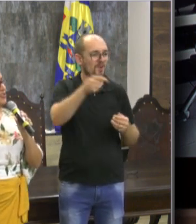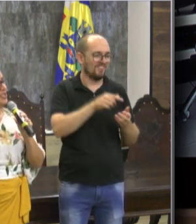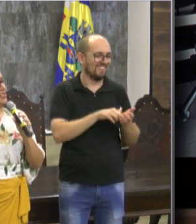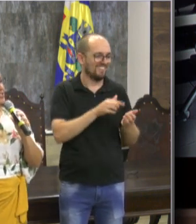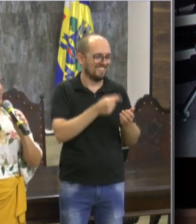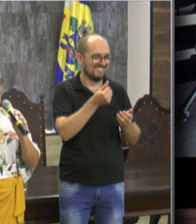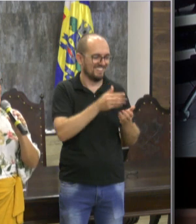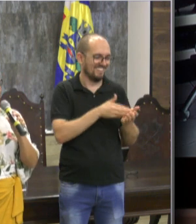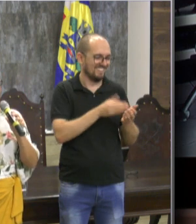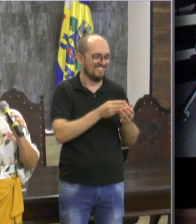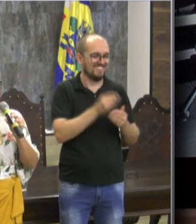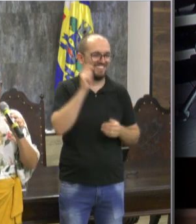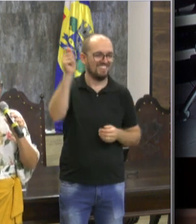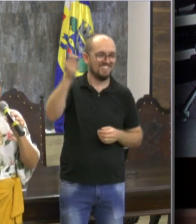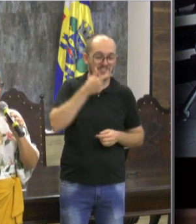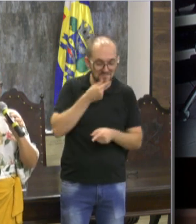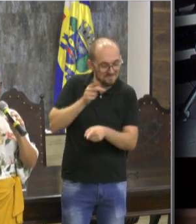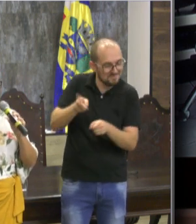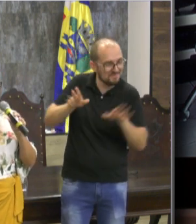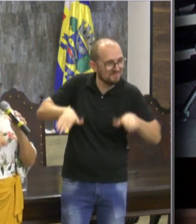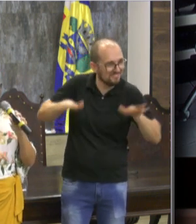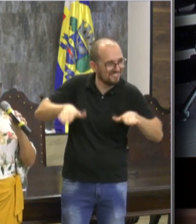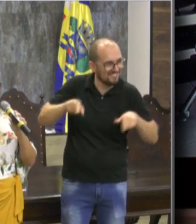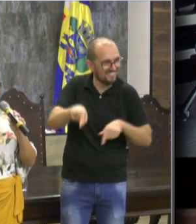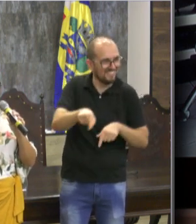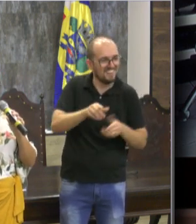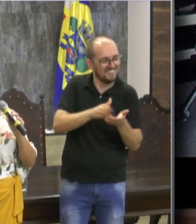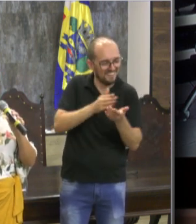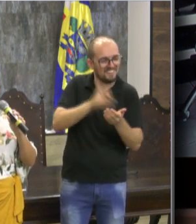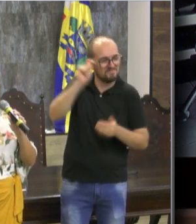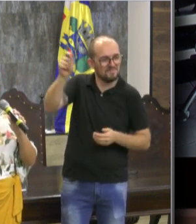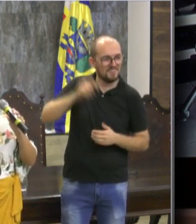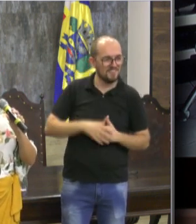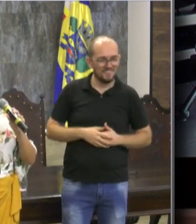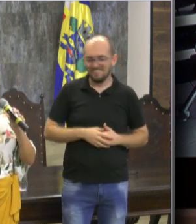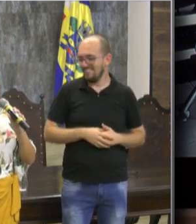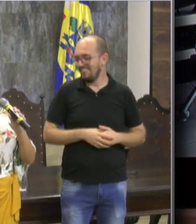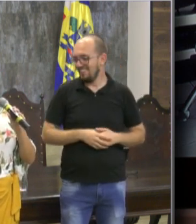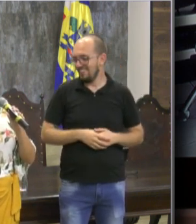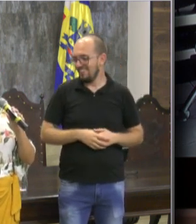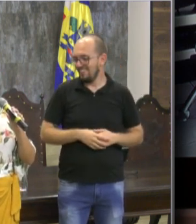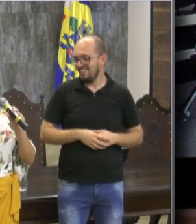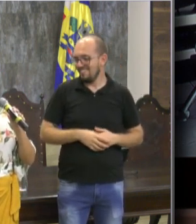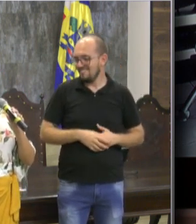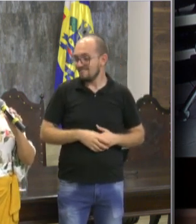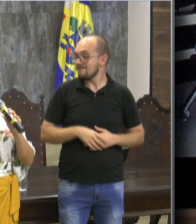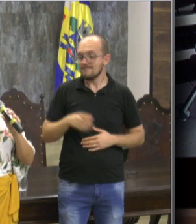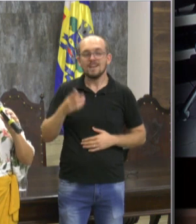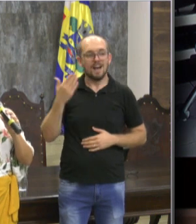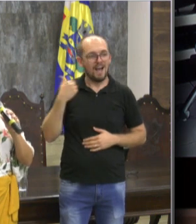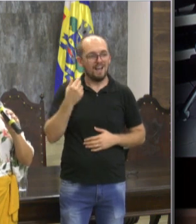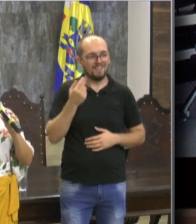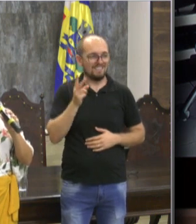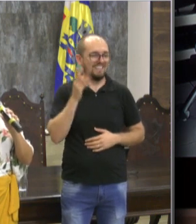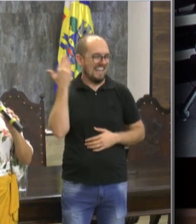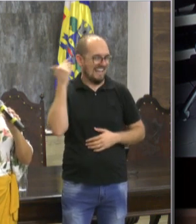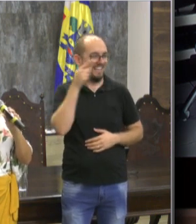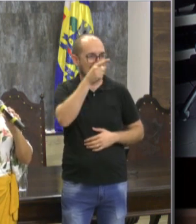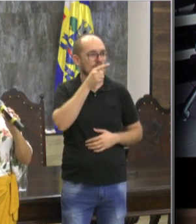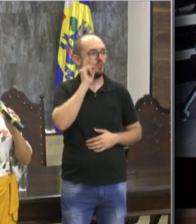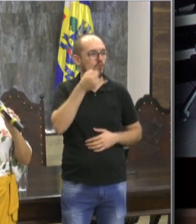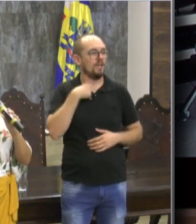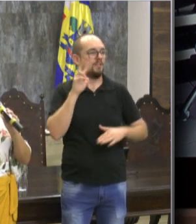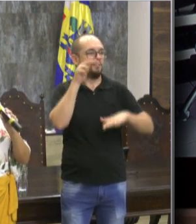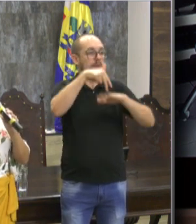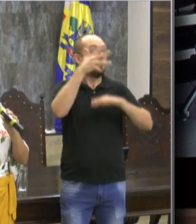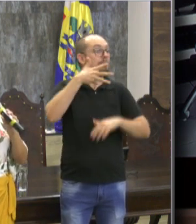outro dia, a gente vai voltar lá, porque também chamaram a gente para ir palestrar na Câmara. E a gente palestrou para 70 pessoas, agora eles pediram